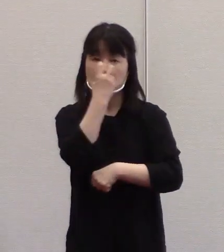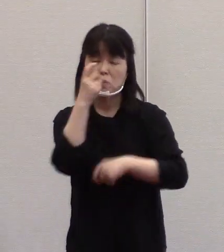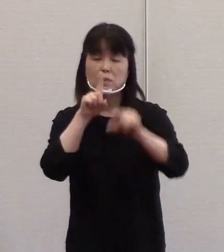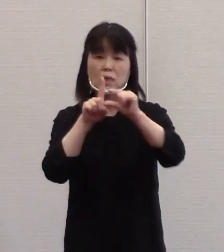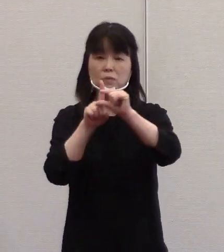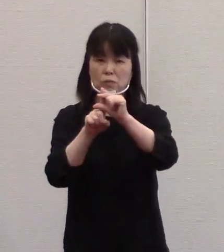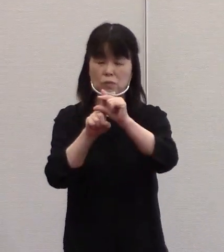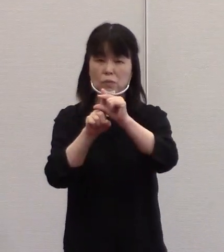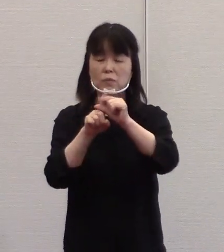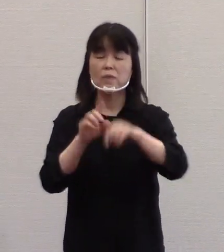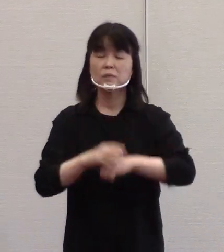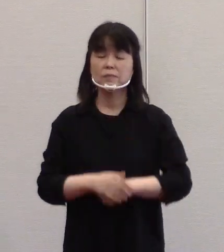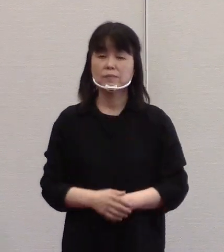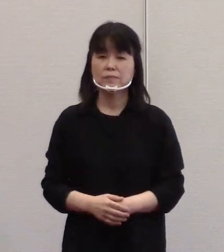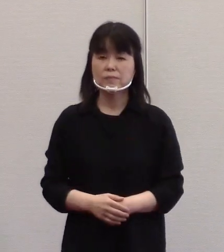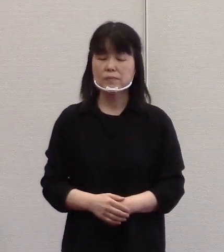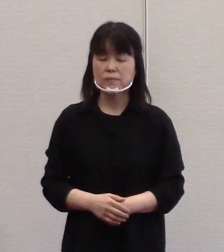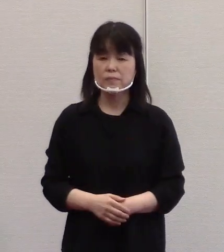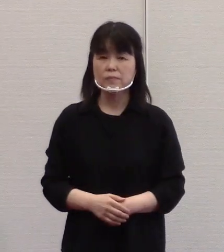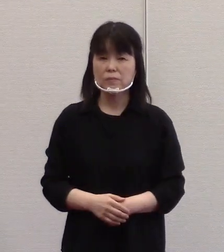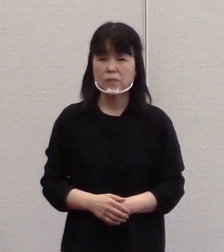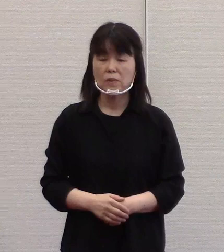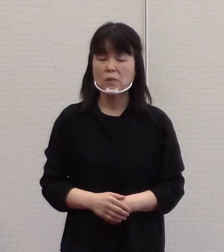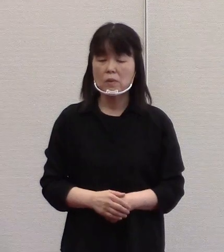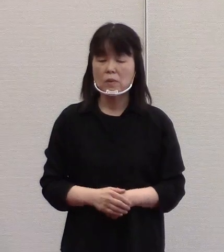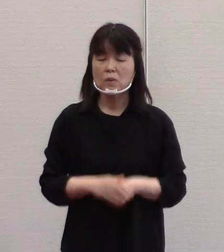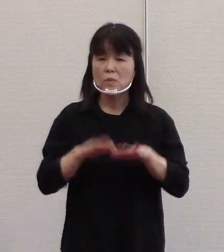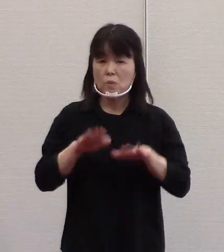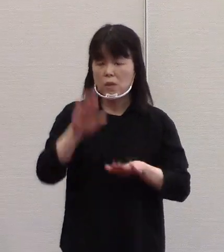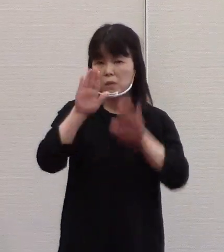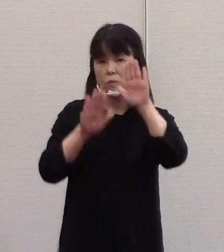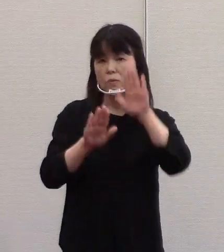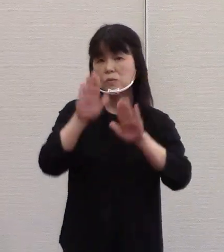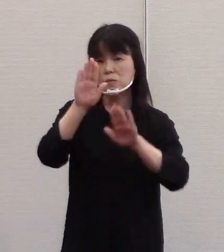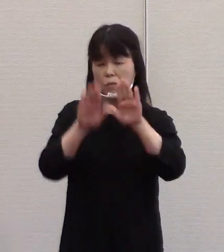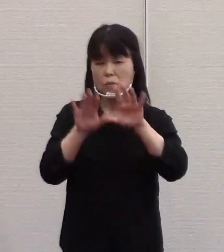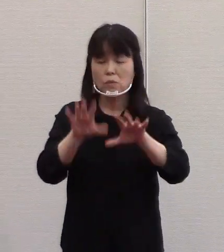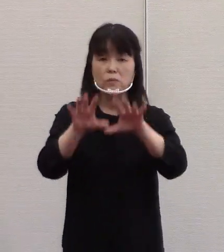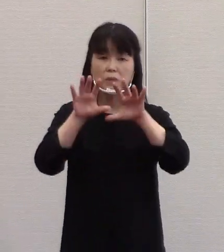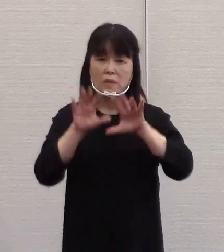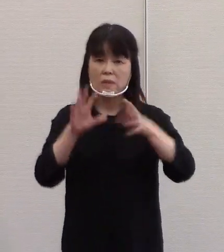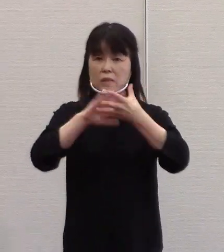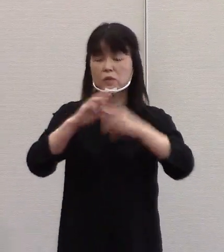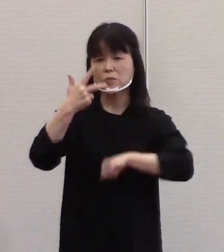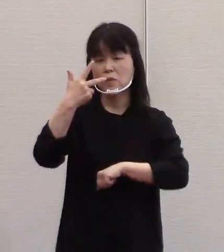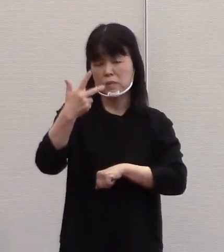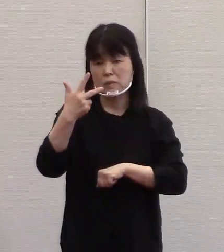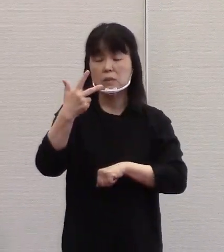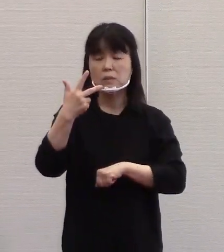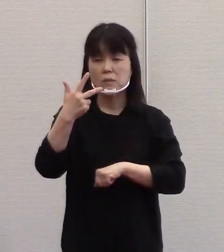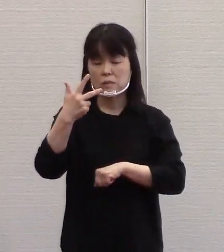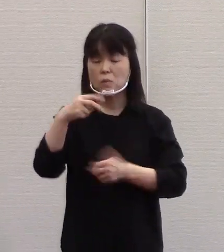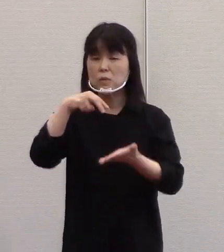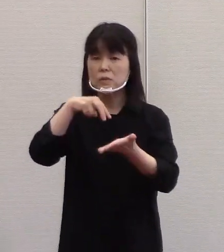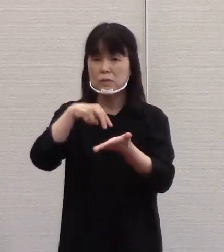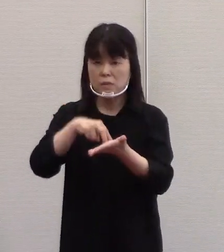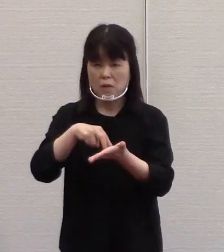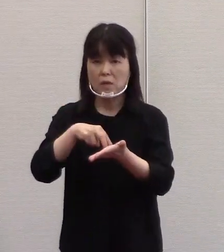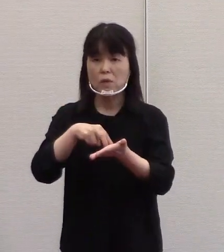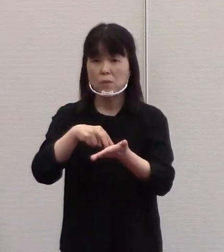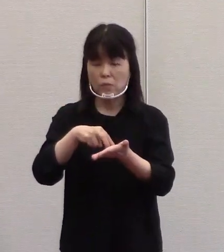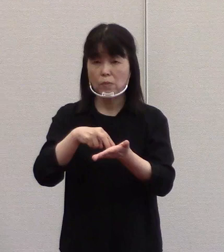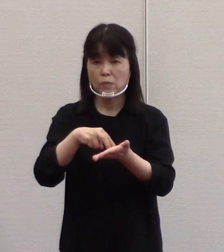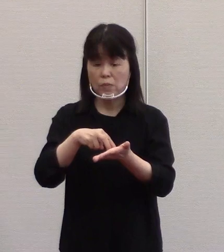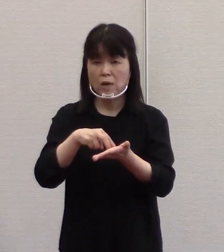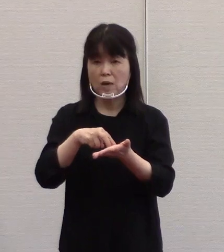でございます。こうした状況を踏まえまして市としては配布資料の通り感染拡